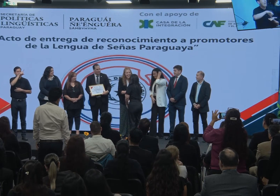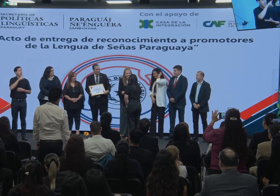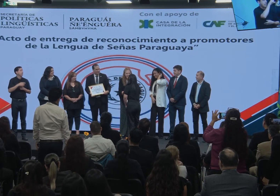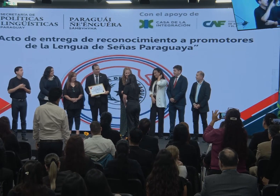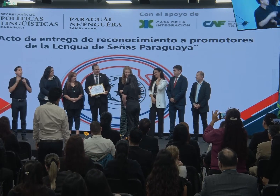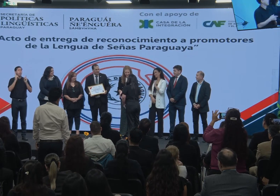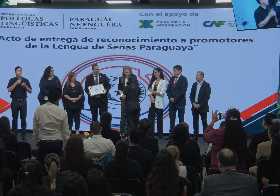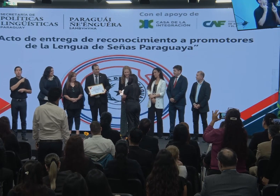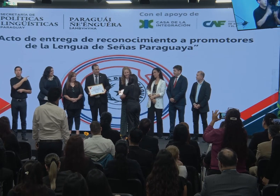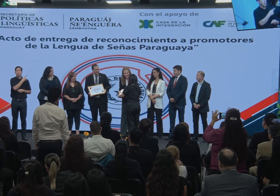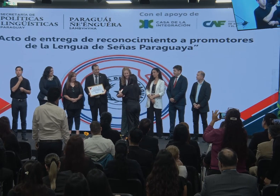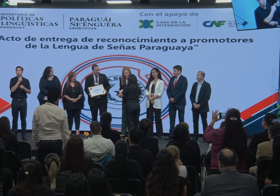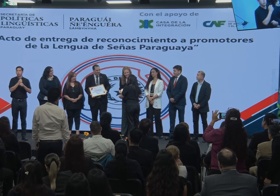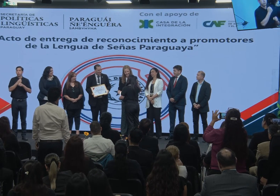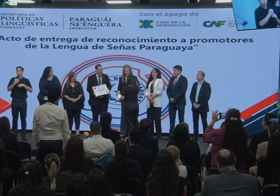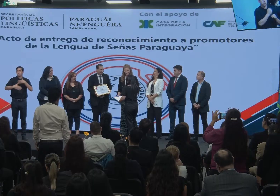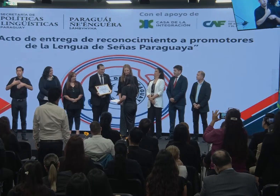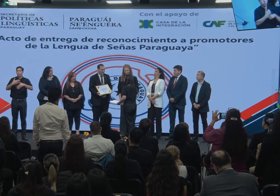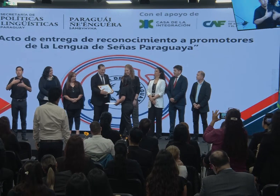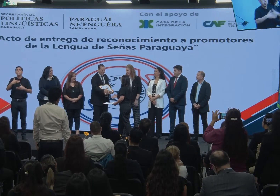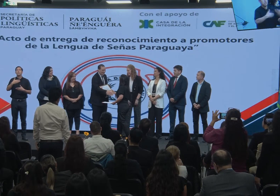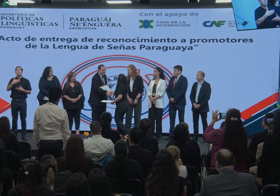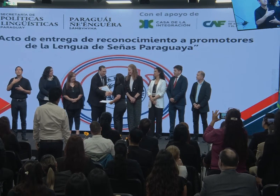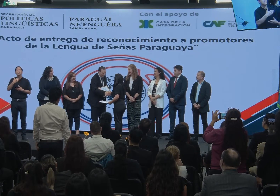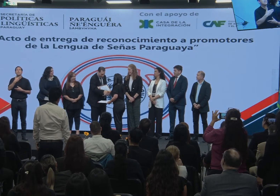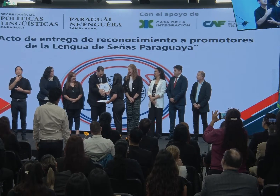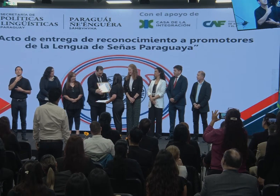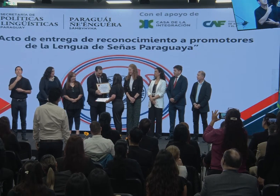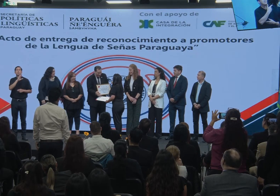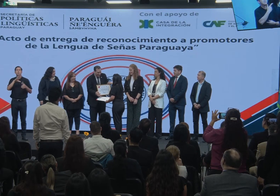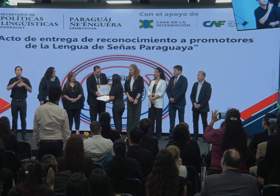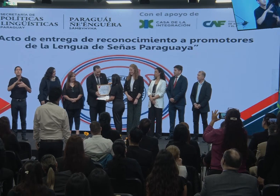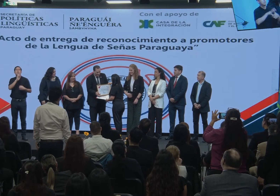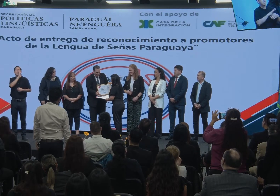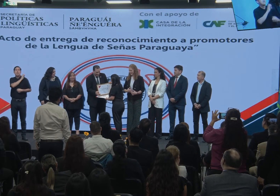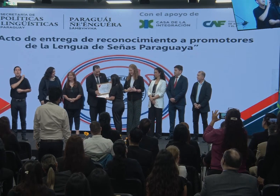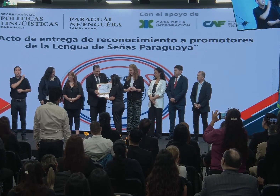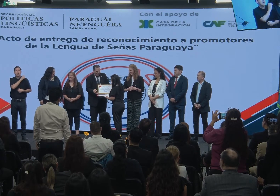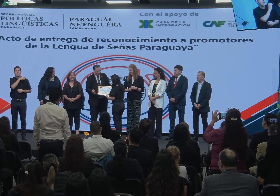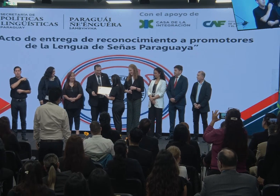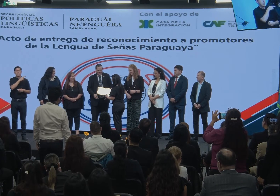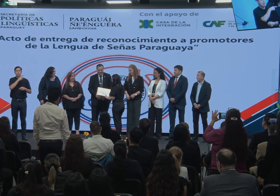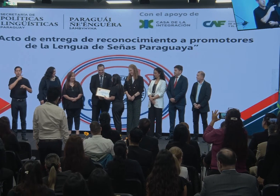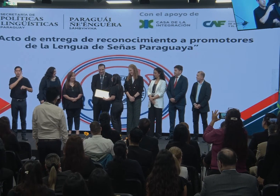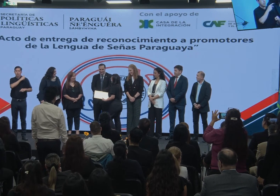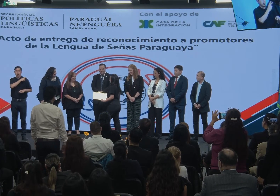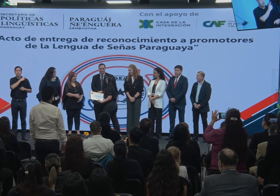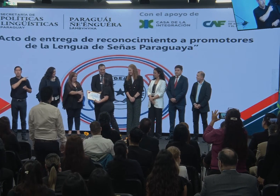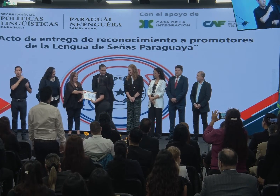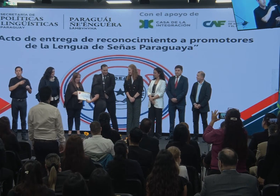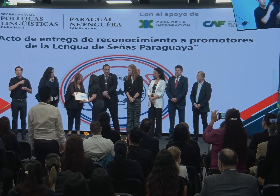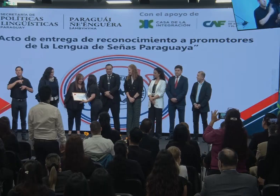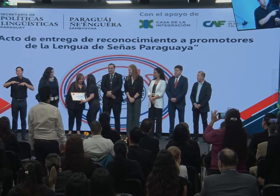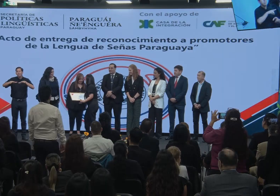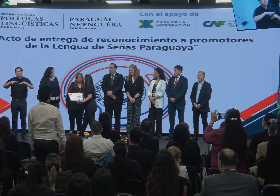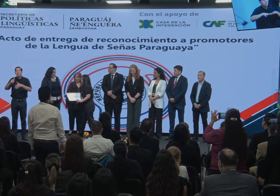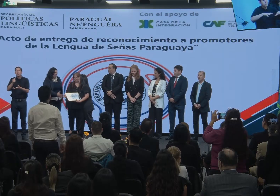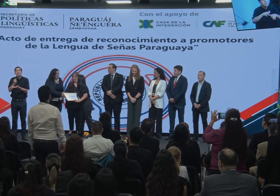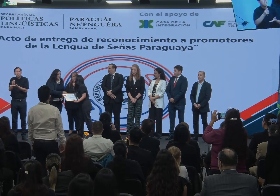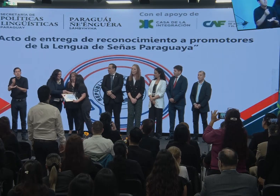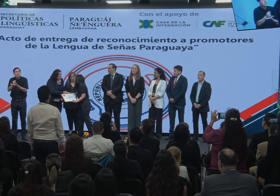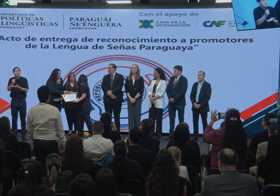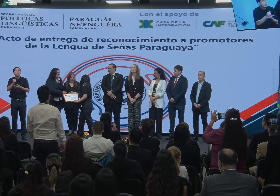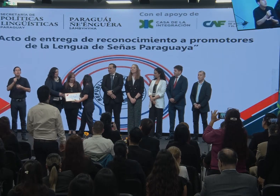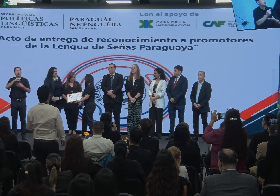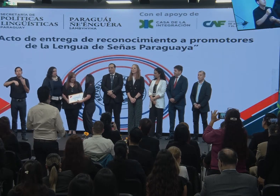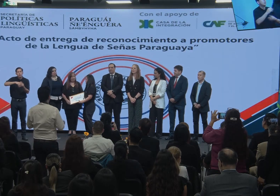como encargada de despacho de la Dirección de Asistencia Social, coordina programas de apoyo social y promueve la importancia